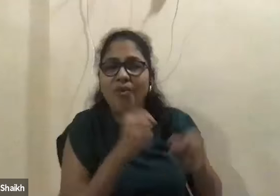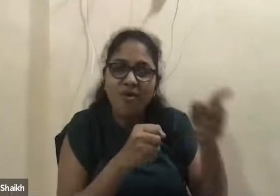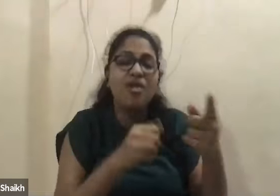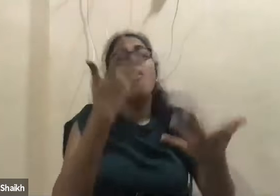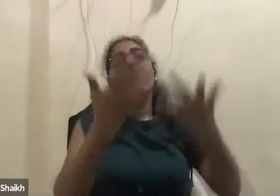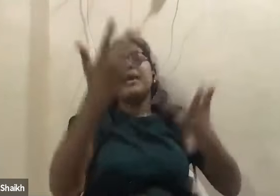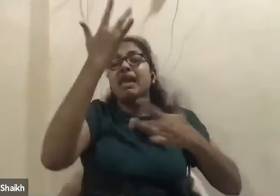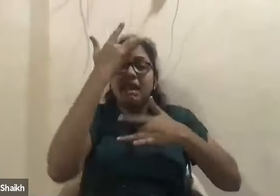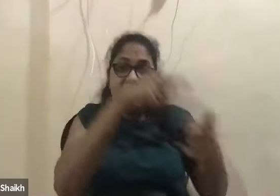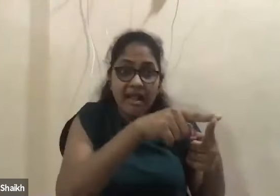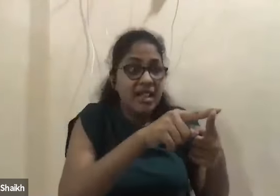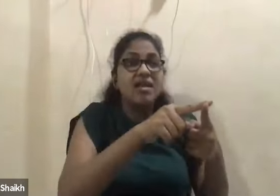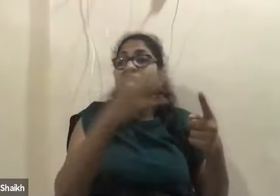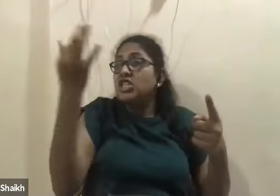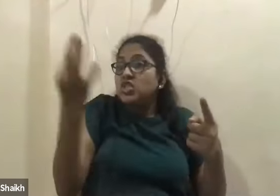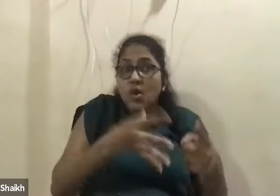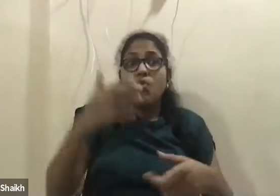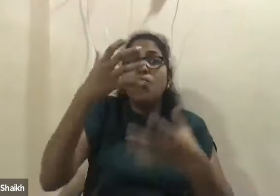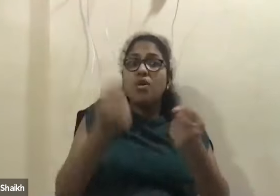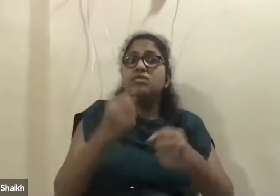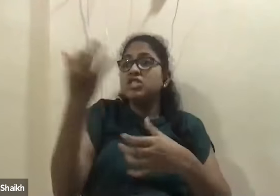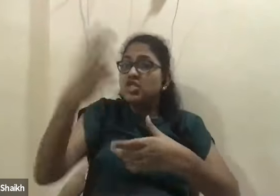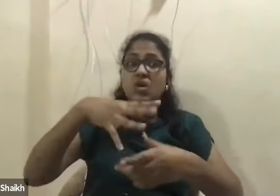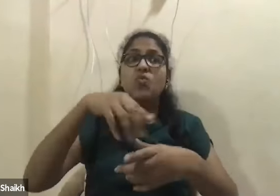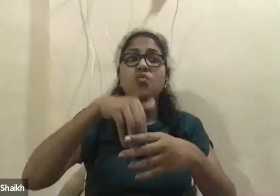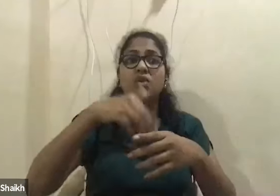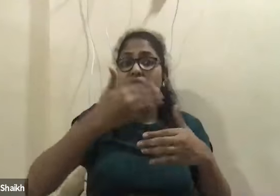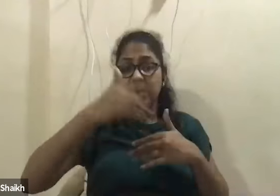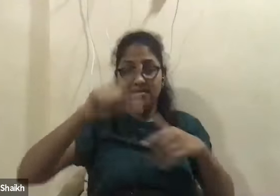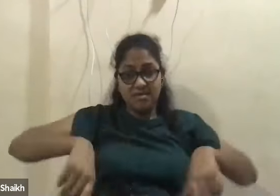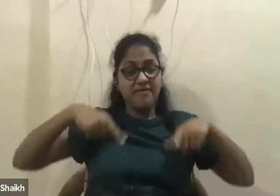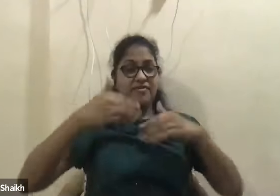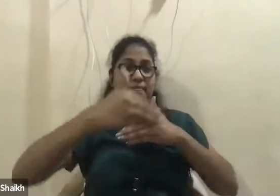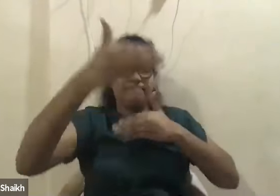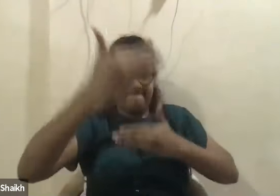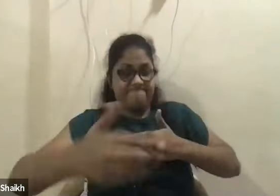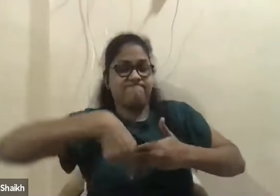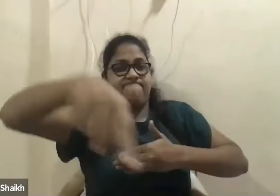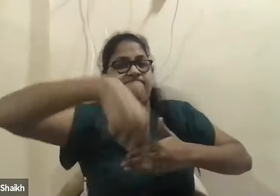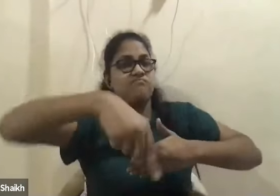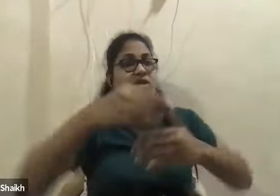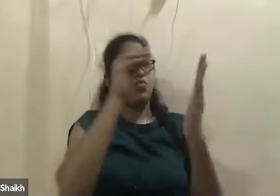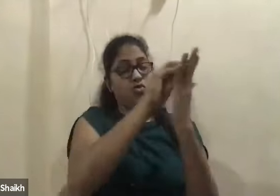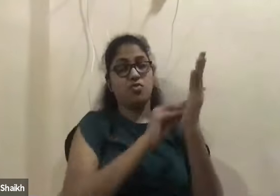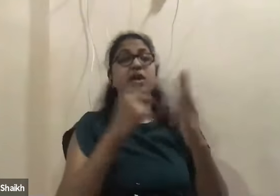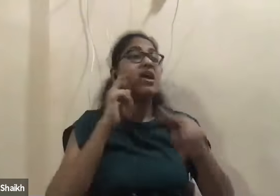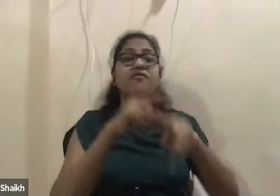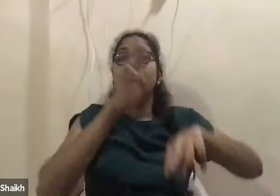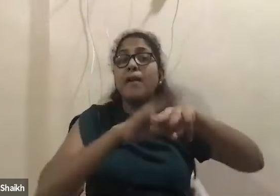to appoint a new trustee during their lifetime. That's always better than कि trustees नहीं है, अब क्या होगा.